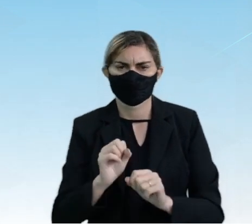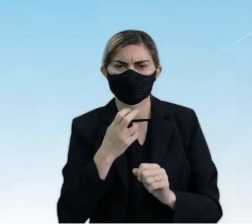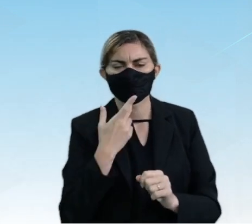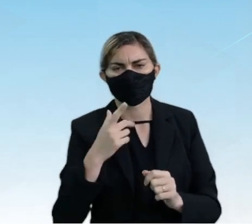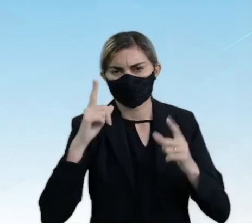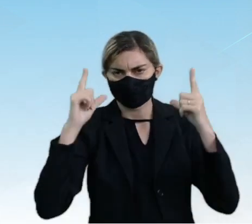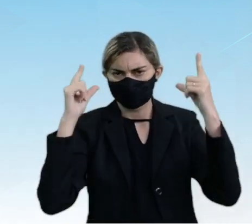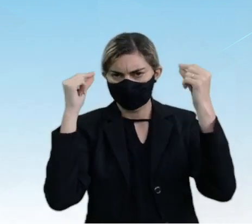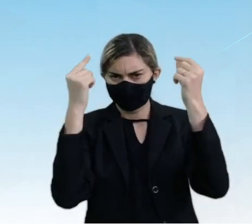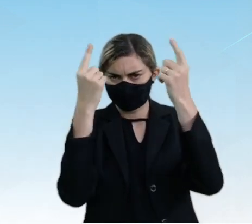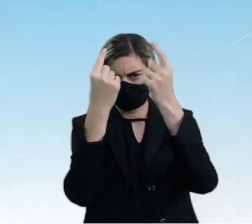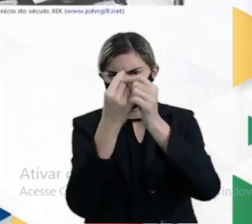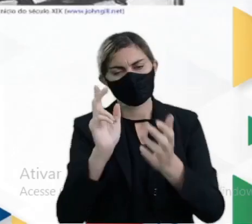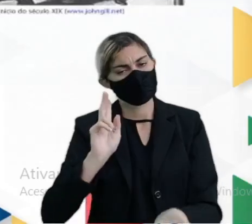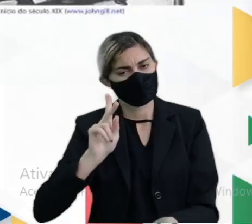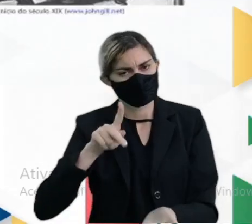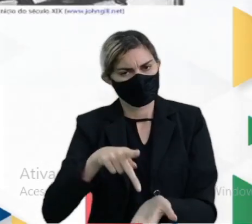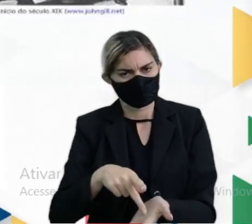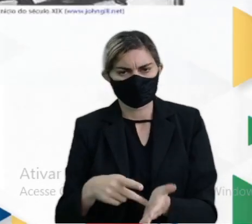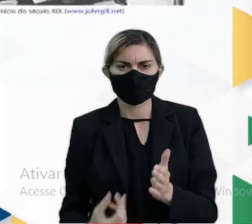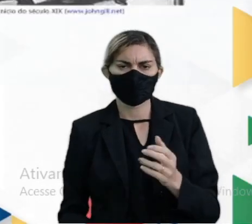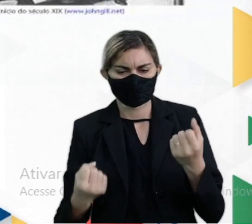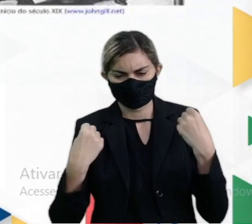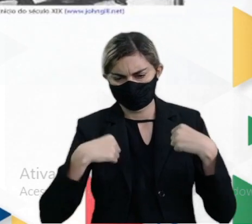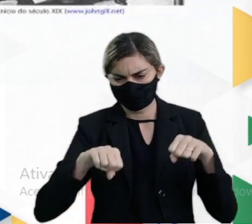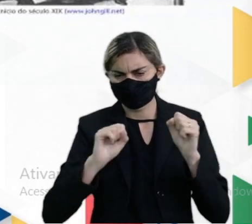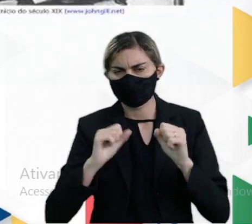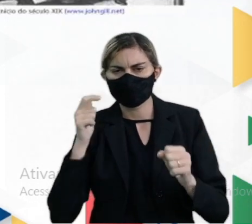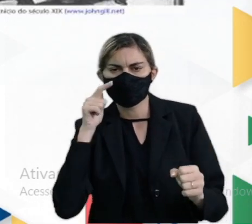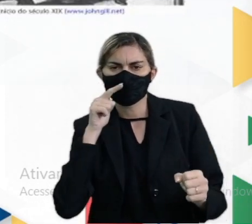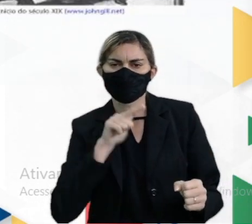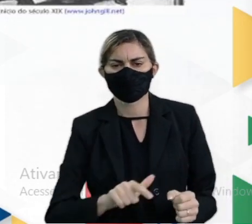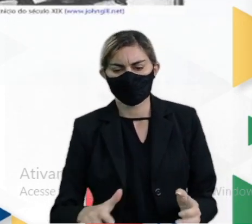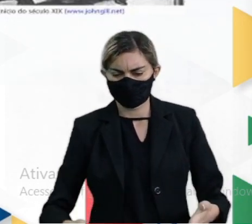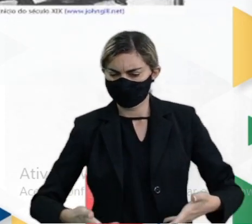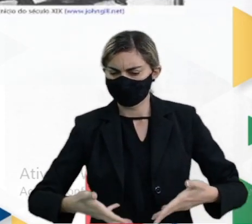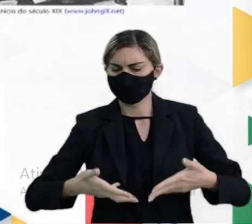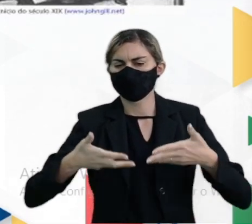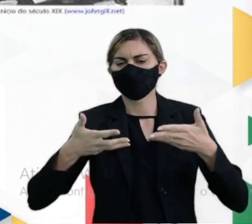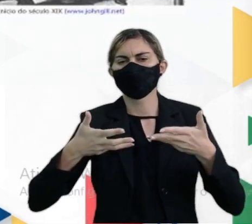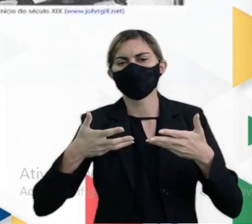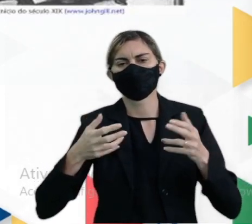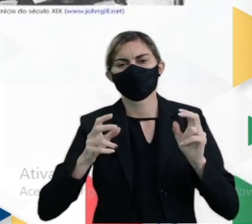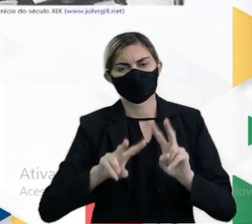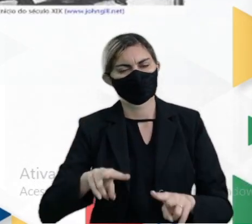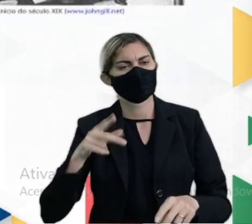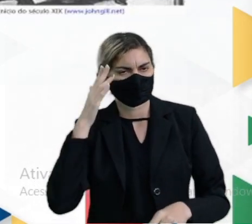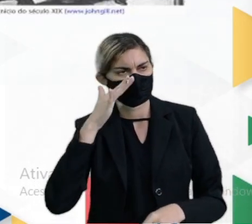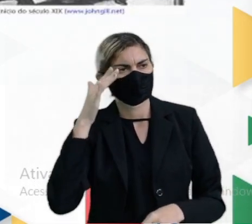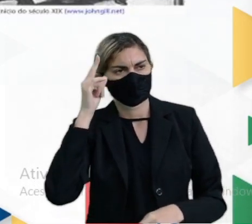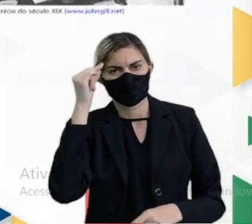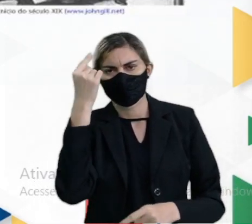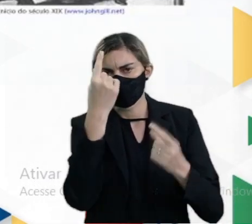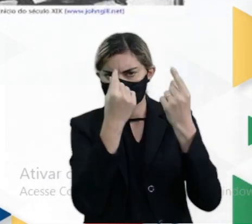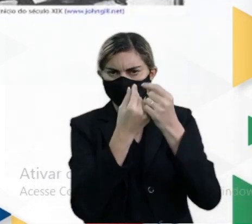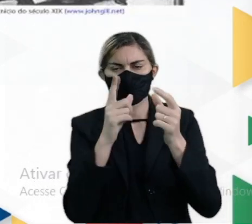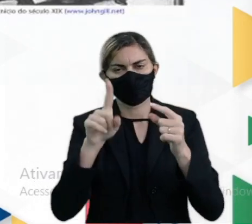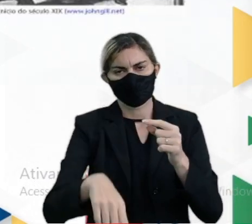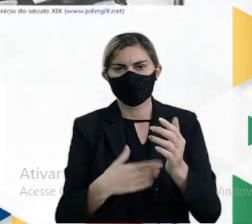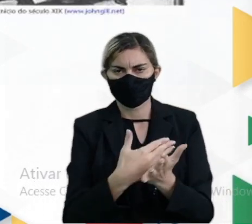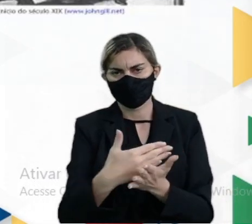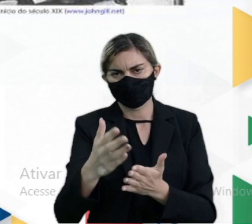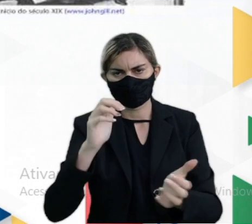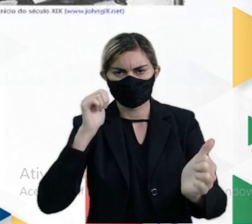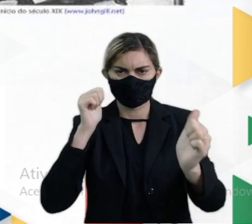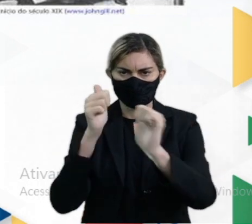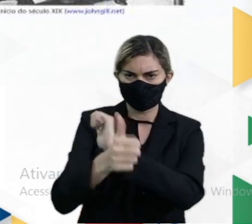na Grécia que de fato, né, a ginástica ela ganhou um grande destaque e a gente entende que a Grécia ali é o berço dos esportes,